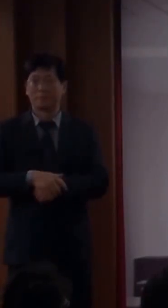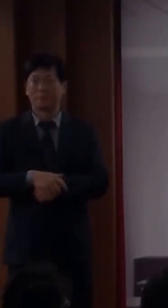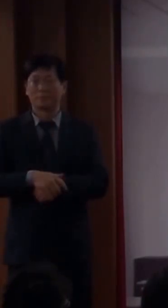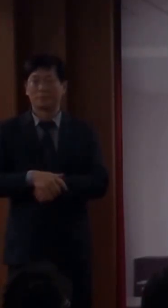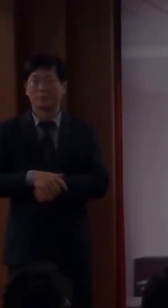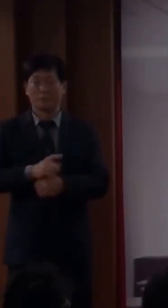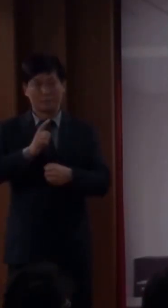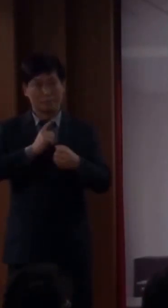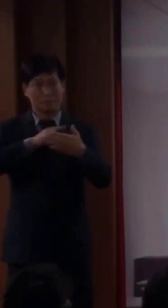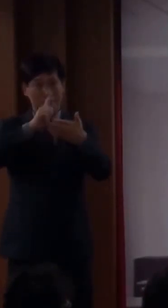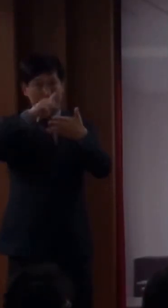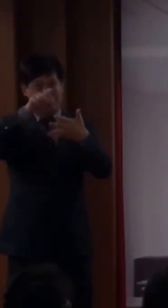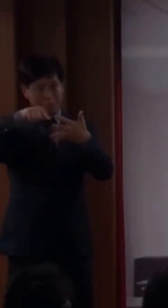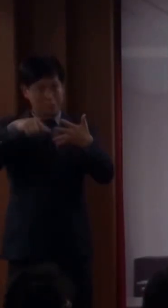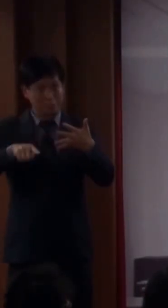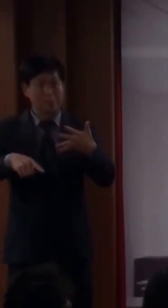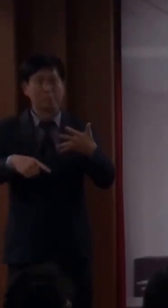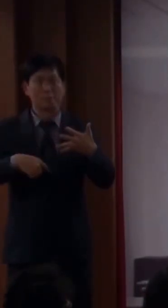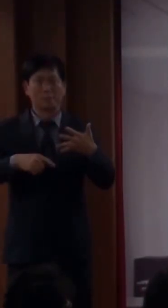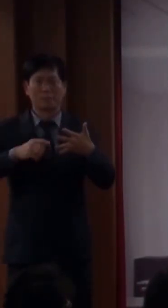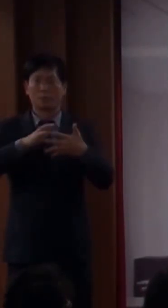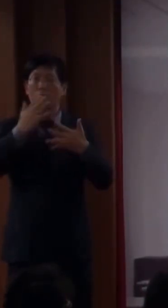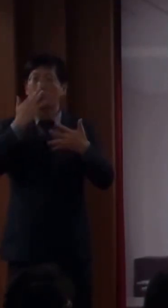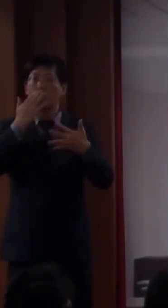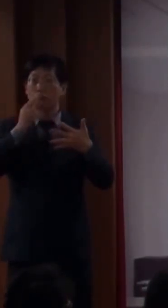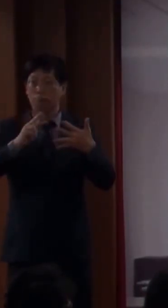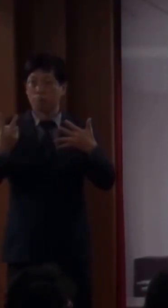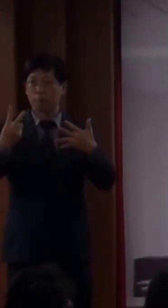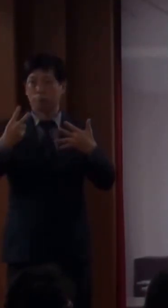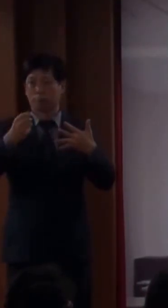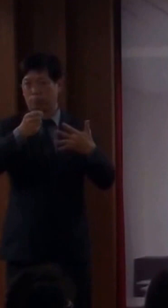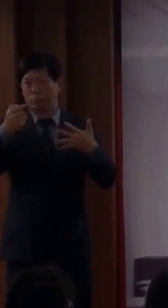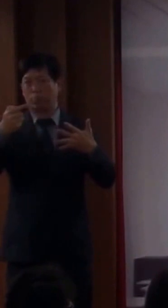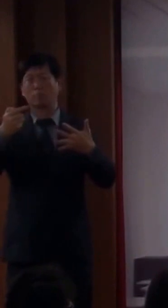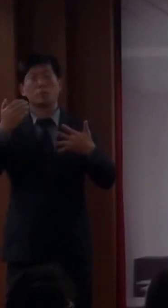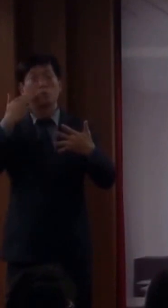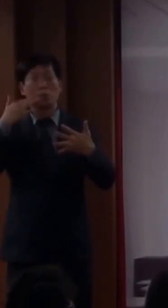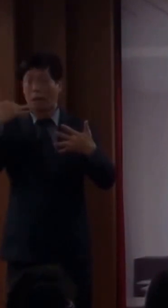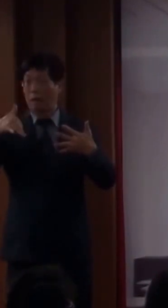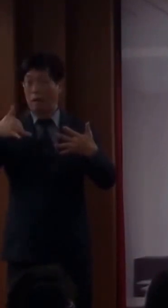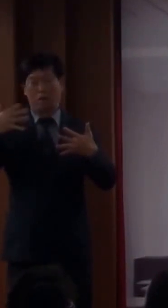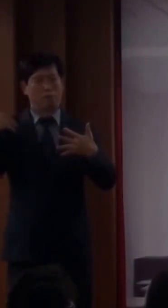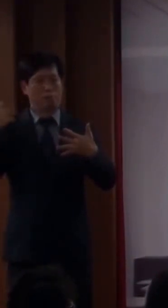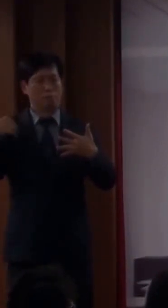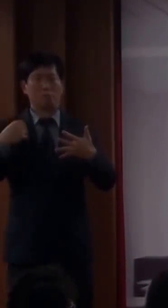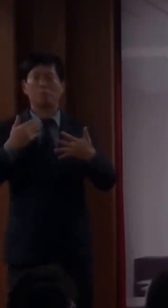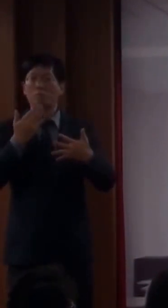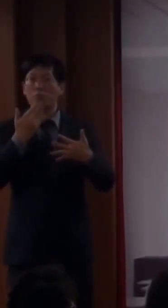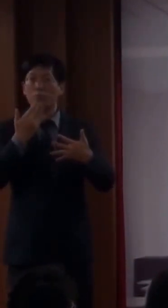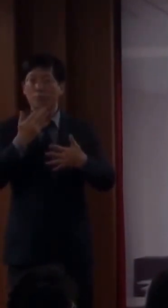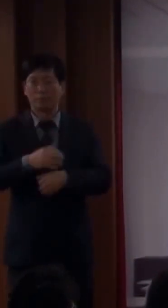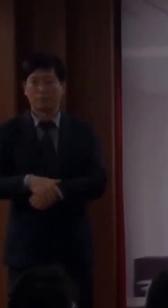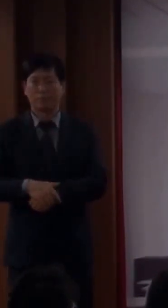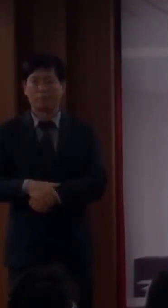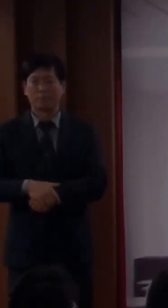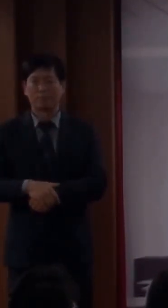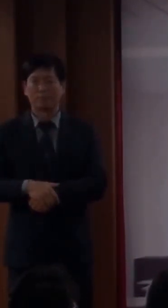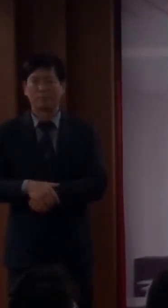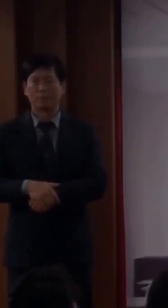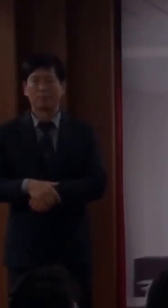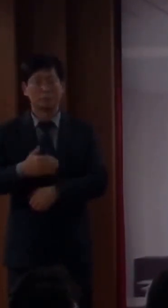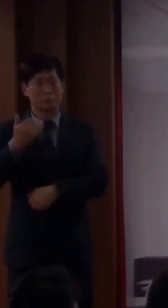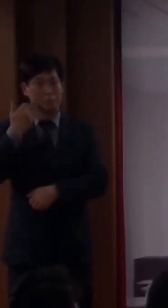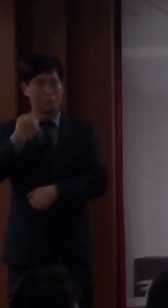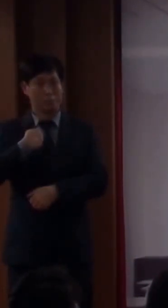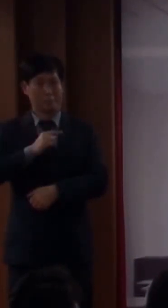你所选择的这几项呢，它的底色就会变深，那没有选择的部分它就是维持这个浅色的部分了。那